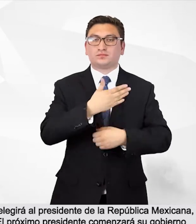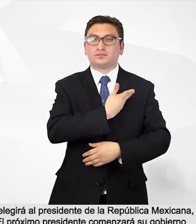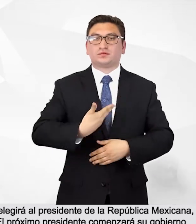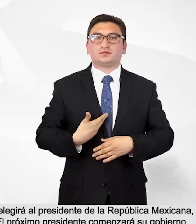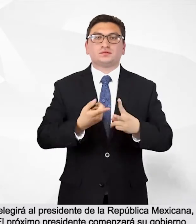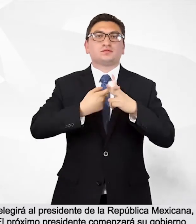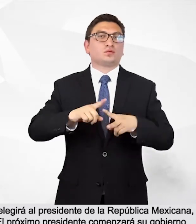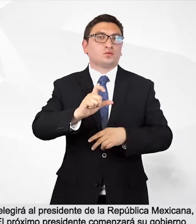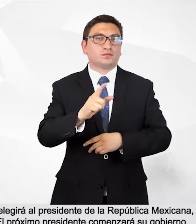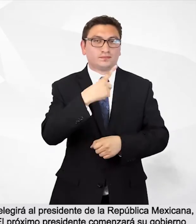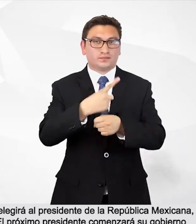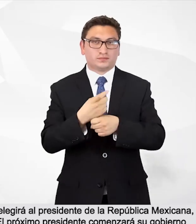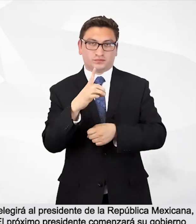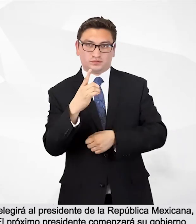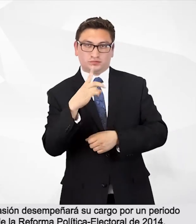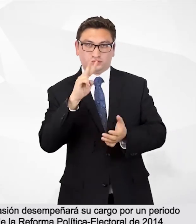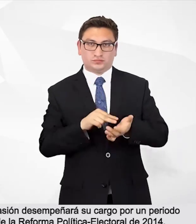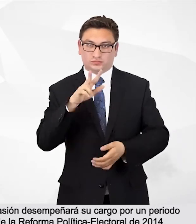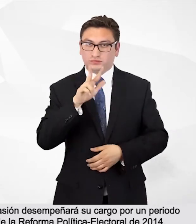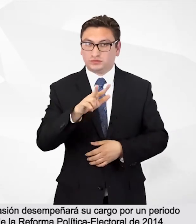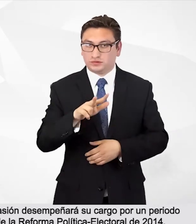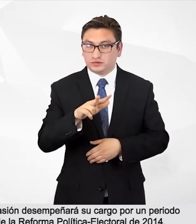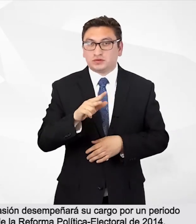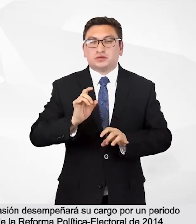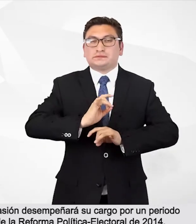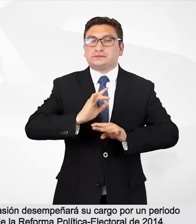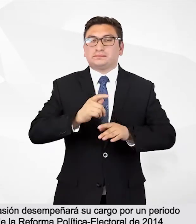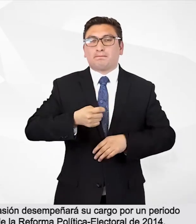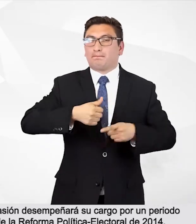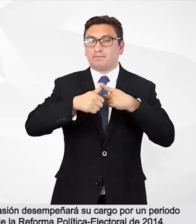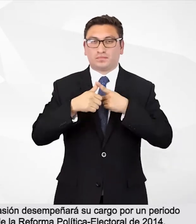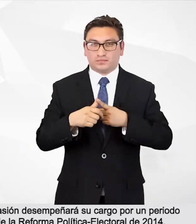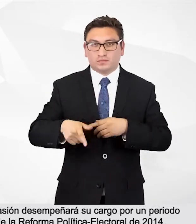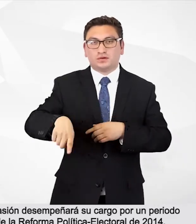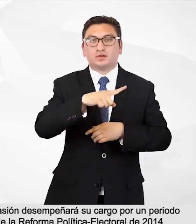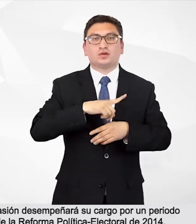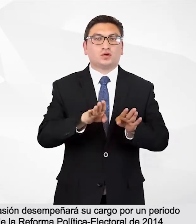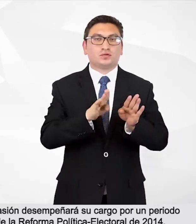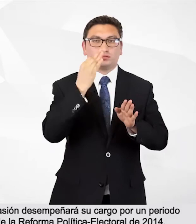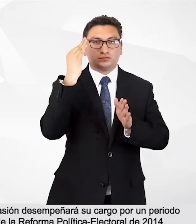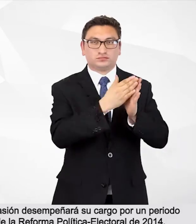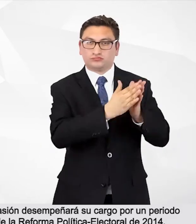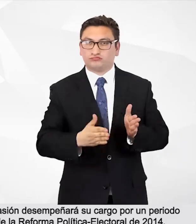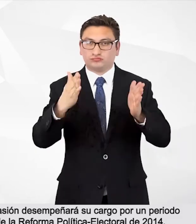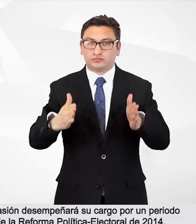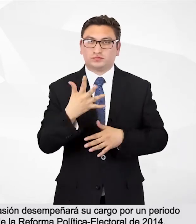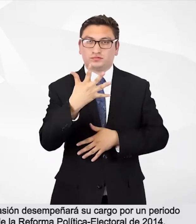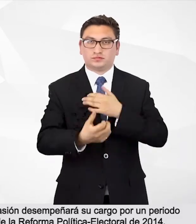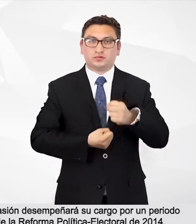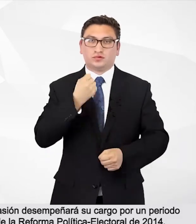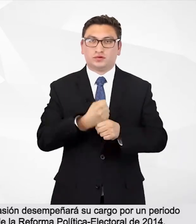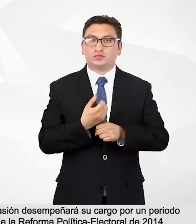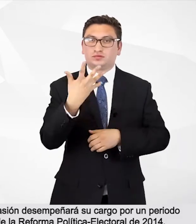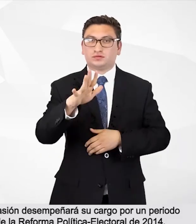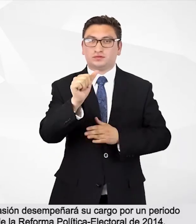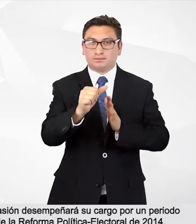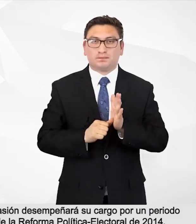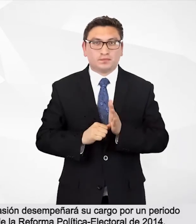presidente comenzará su gobierno el 1 de diciembre de 2018 y por única ocasión desempeñará su cargo por un periodo de 5